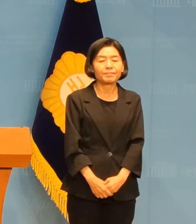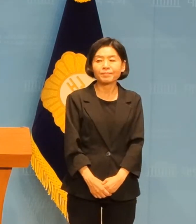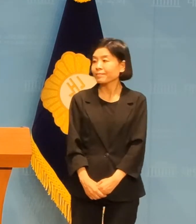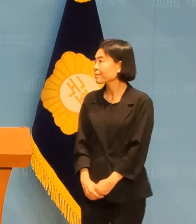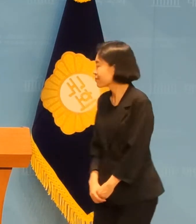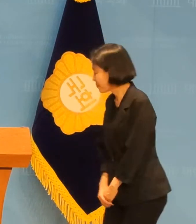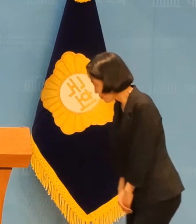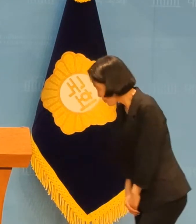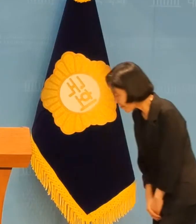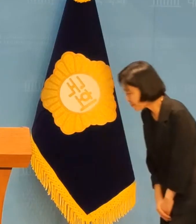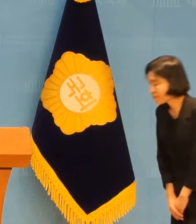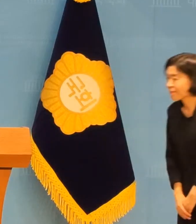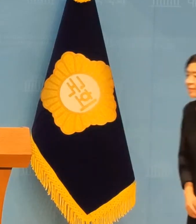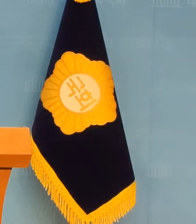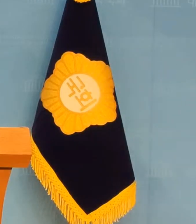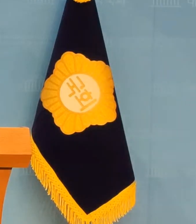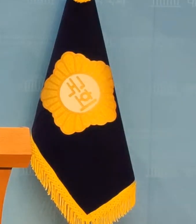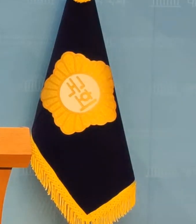수고하셨습니다.